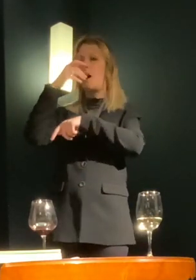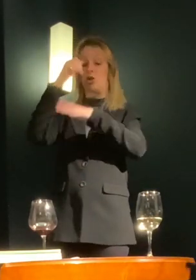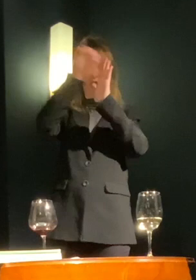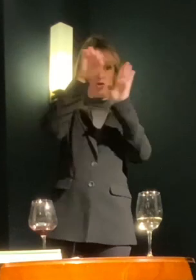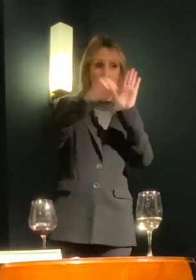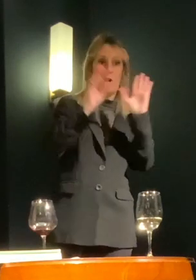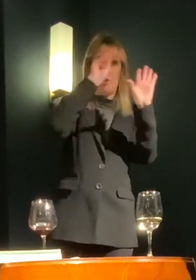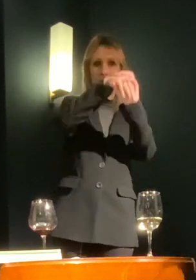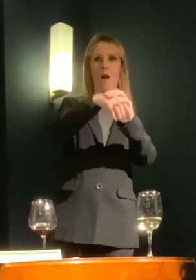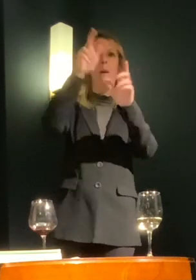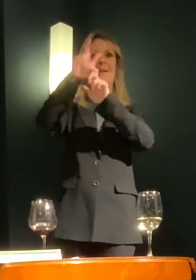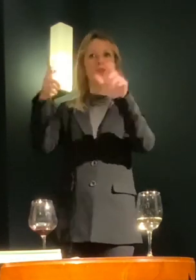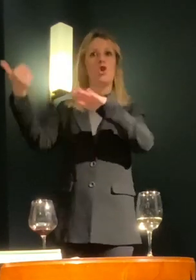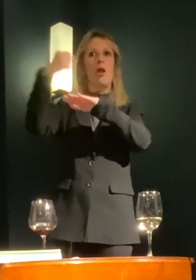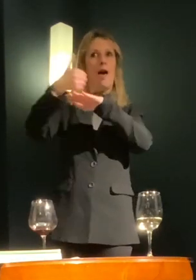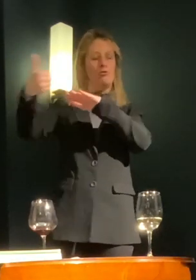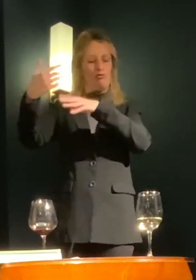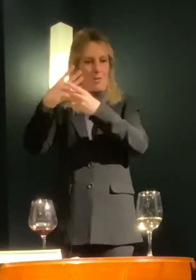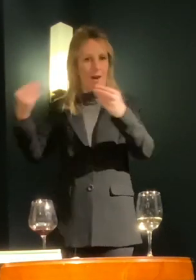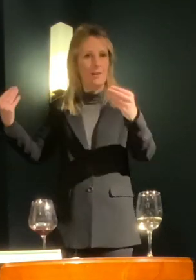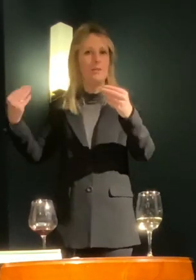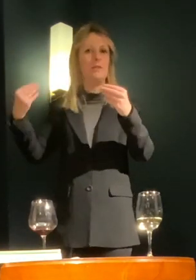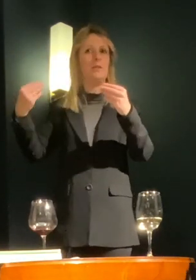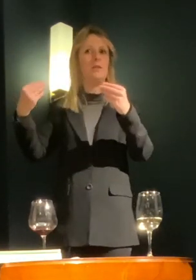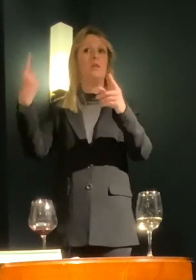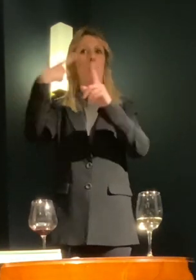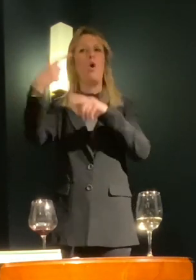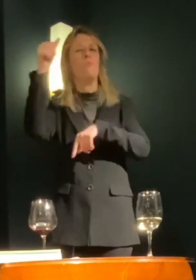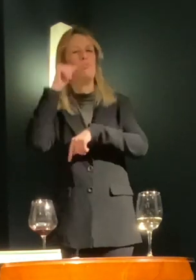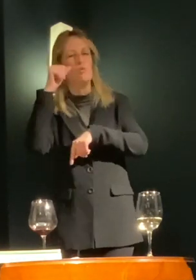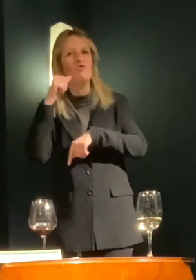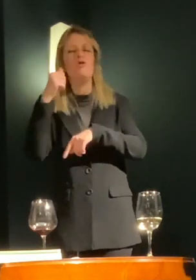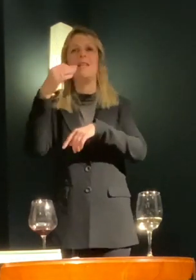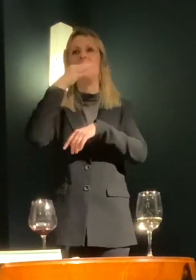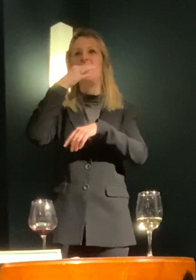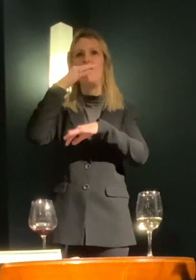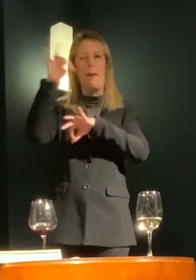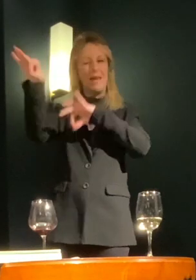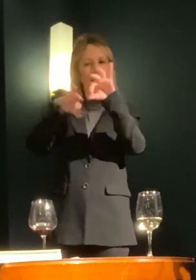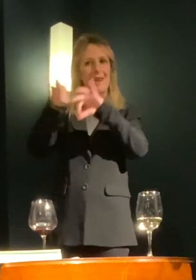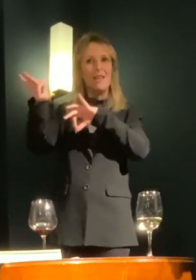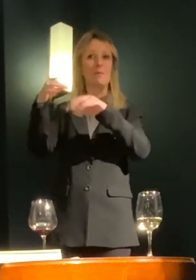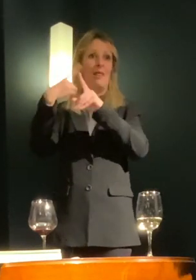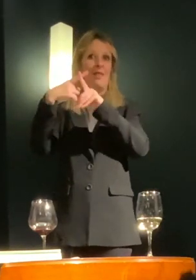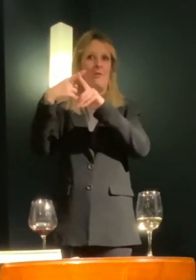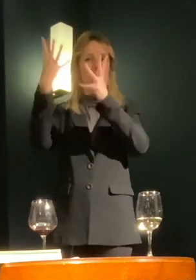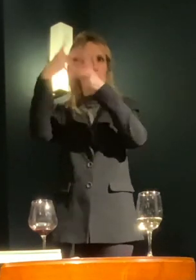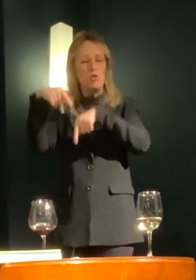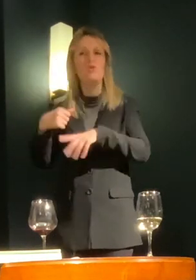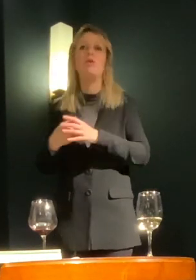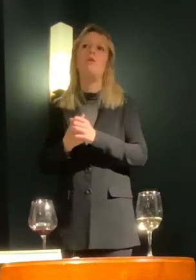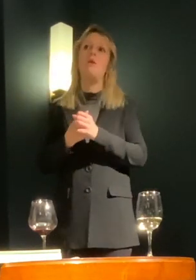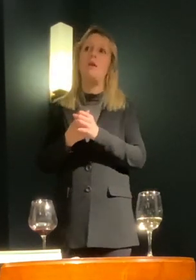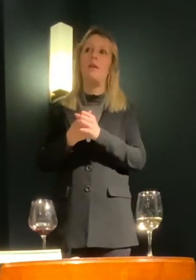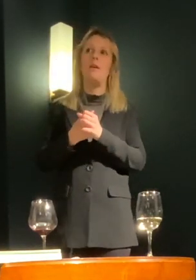ed essendo soprattutto una storia di bugie, ha un po' un meccanismo per cui le cose devono tornare oppure non devono tornare, ma ci devono essere